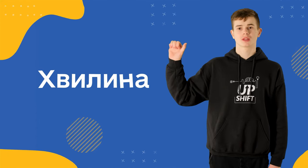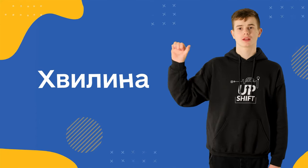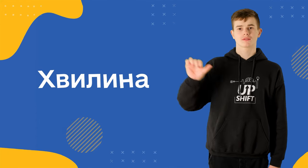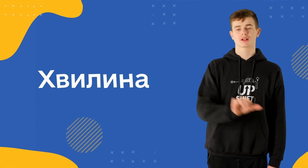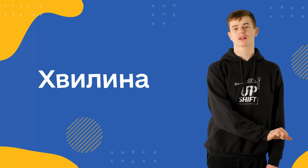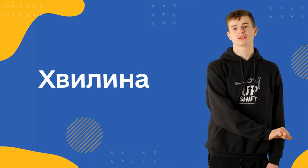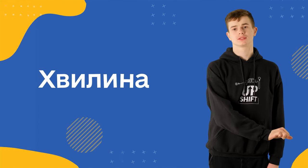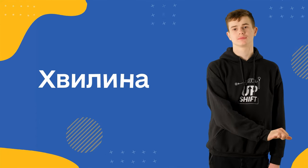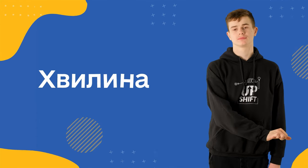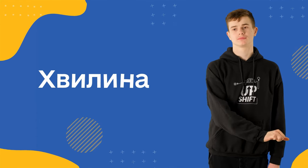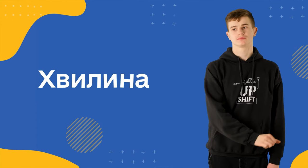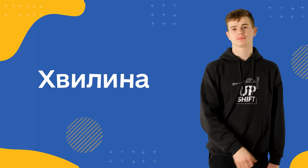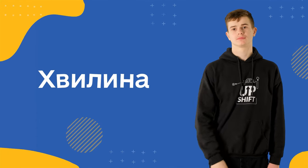Хвилина.